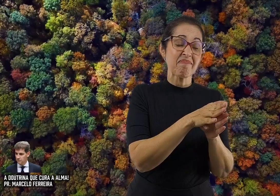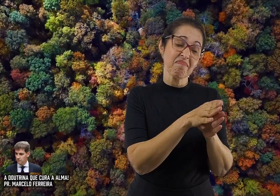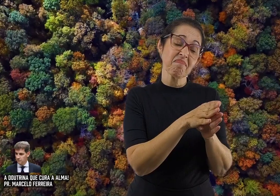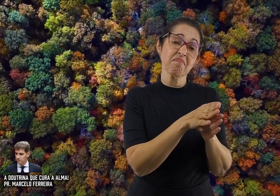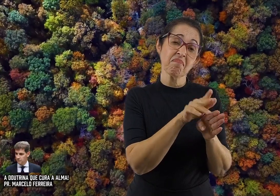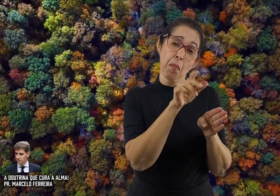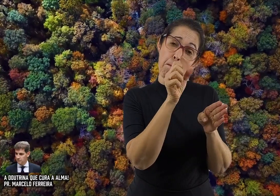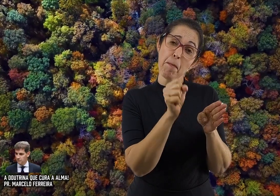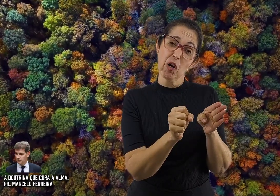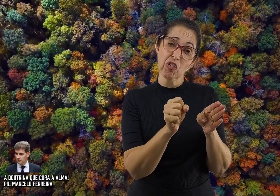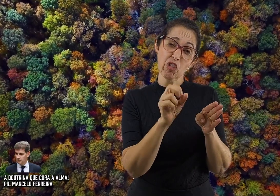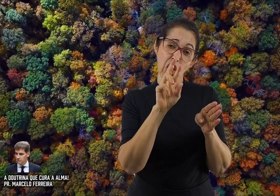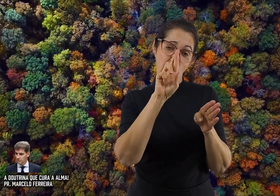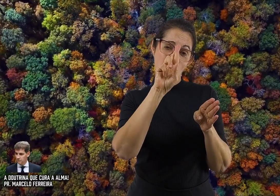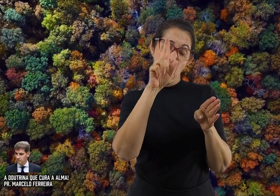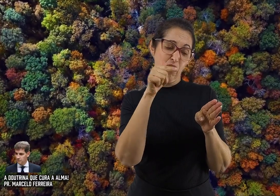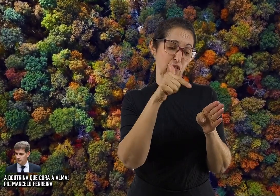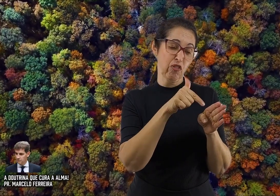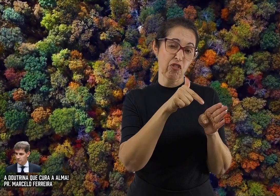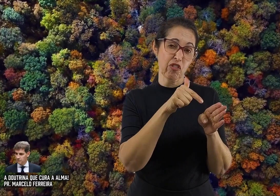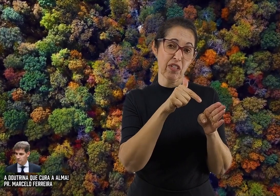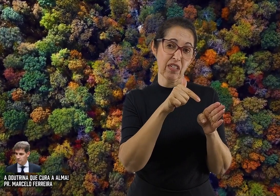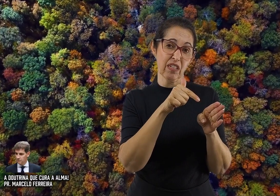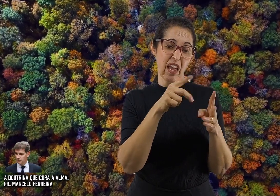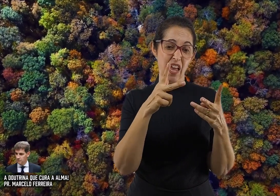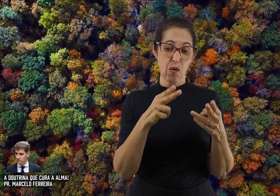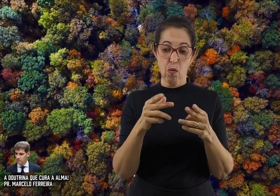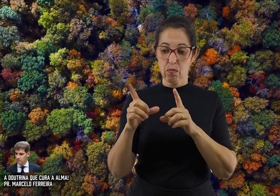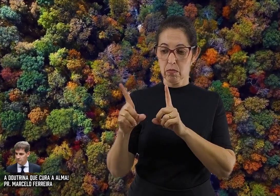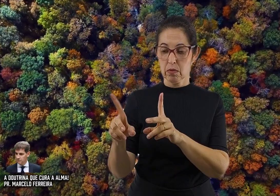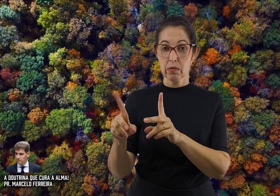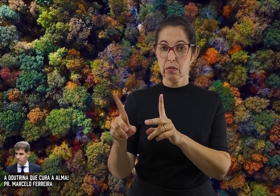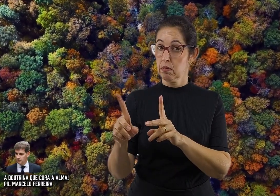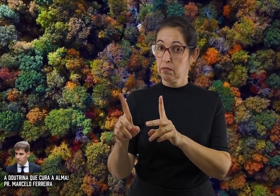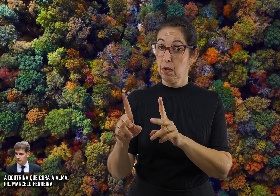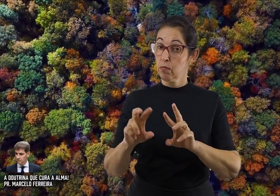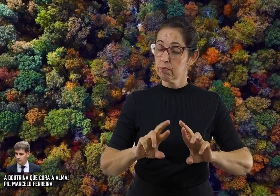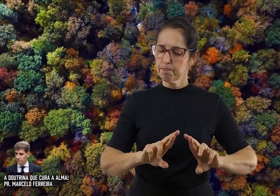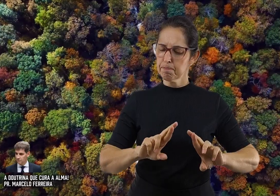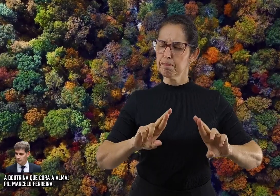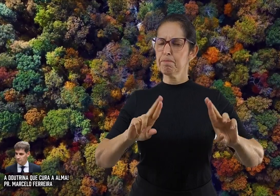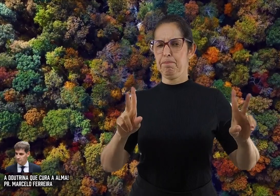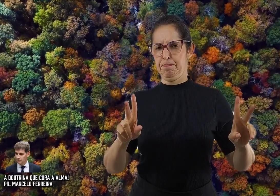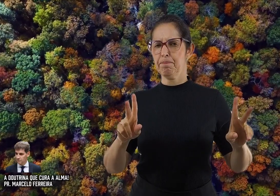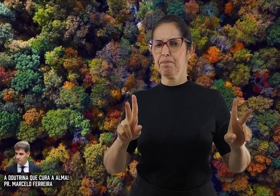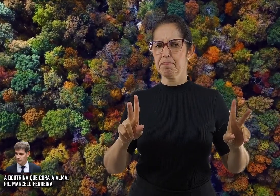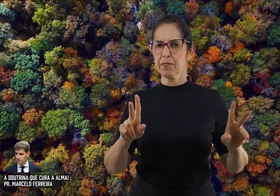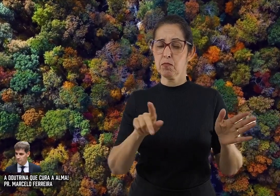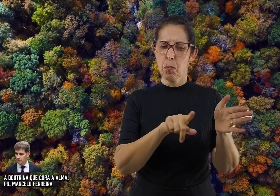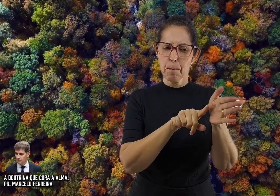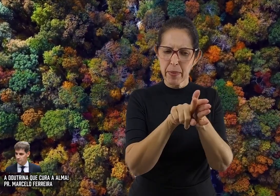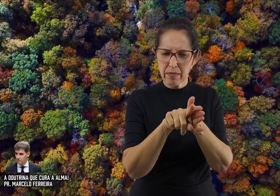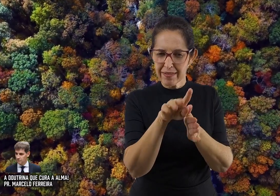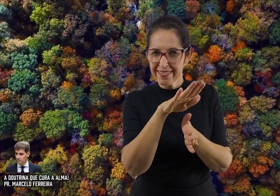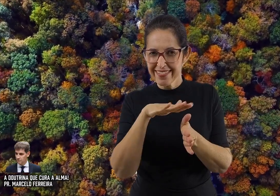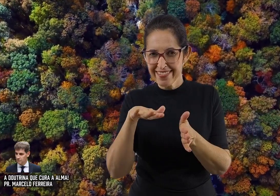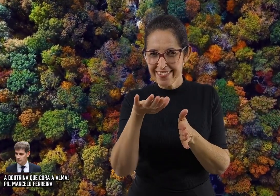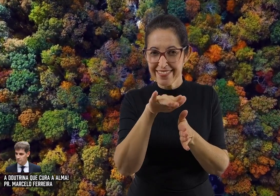os irmãos confundirem isso com doutrina. Fazer a pergunta para as classes.